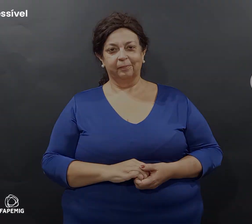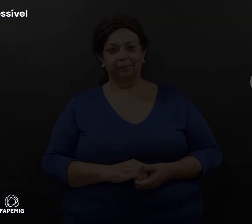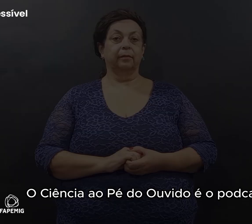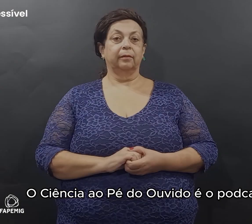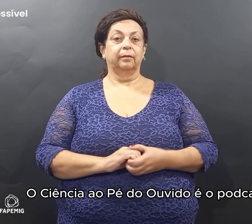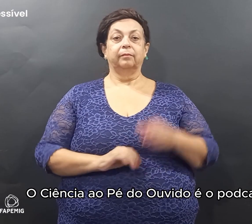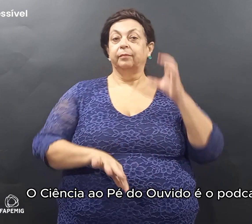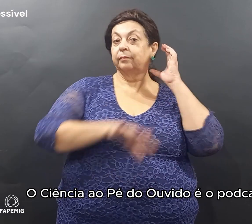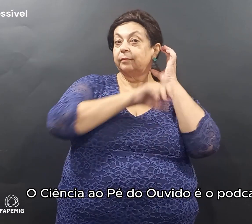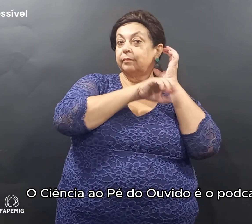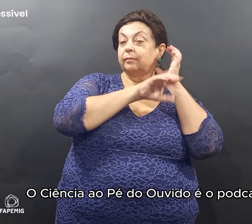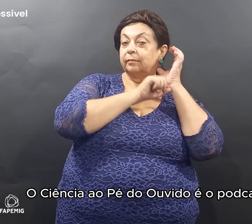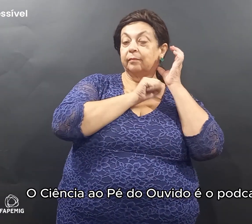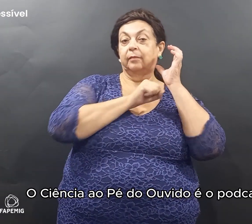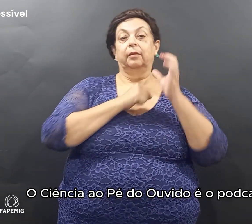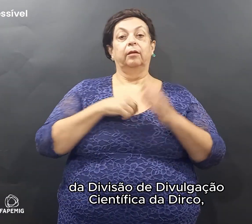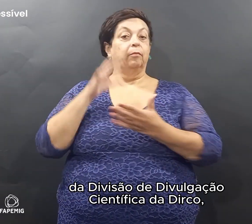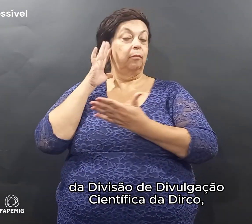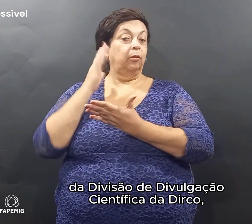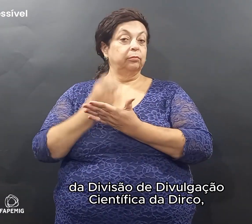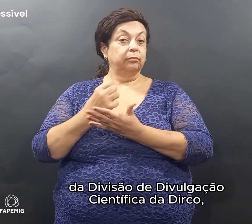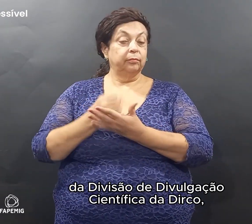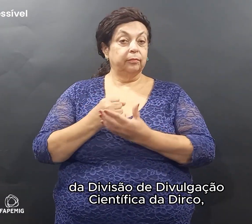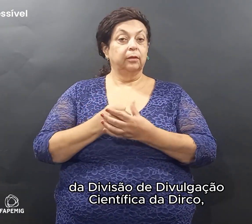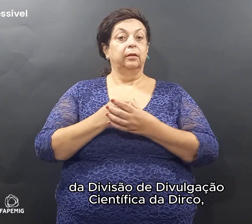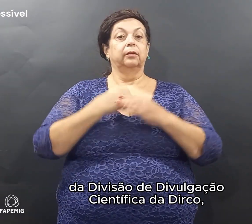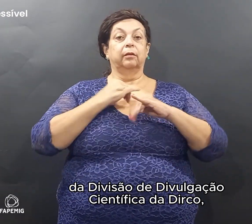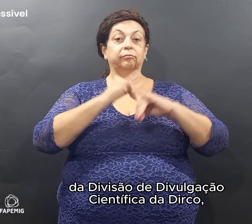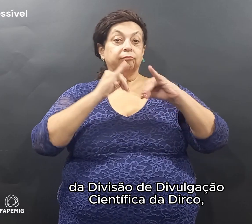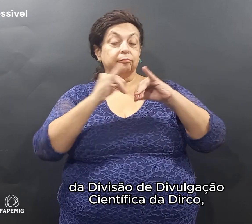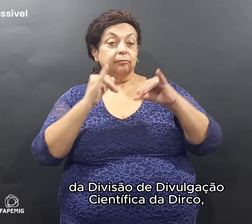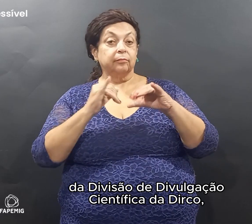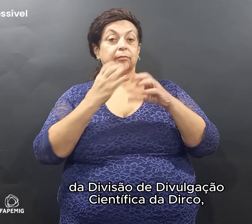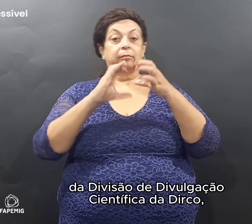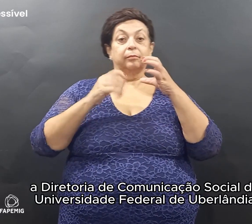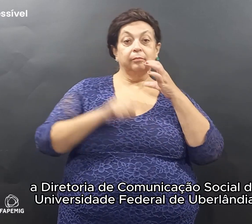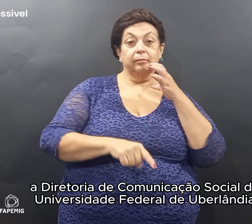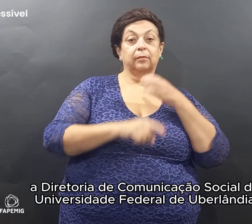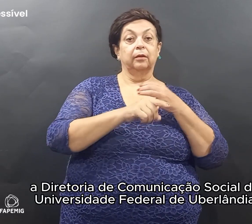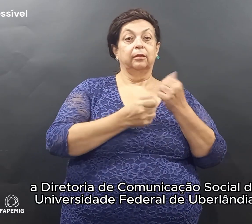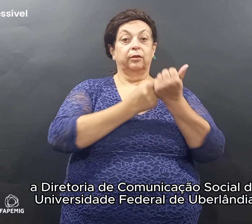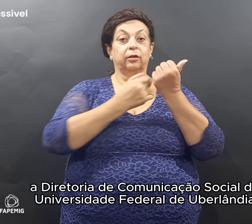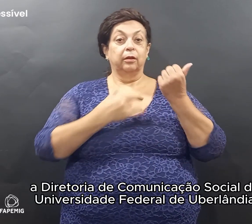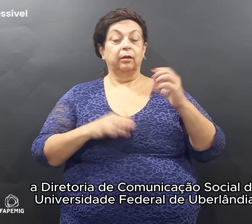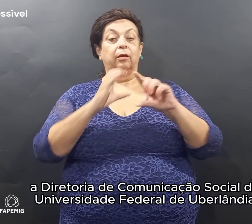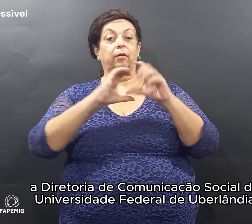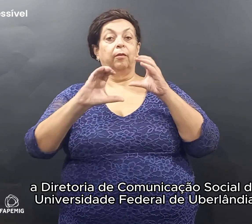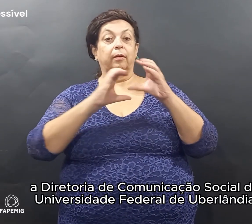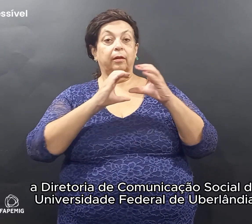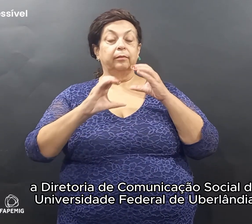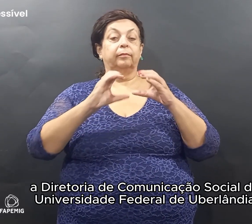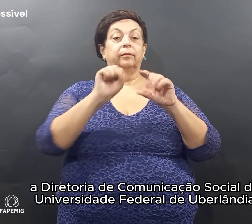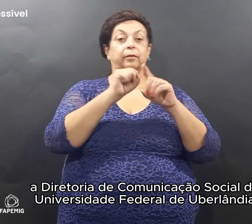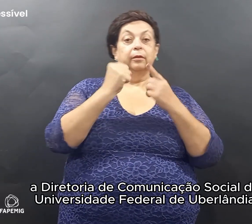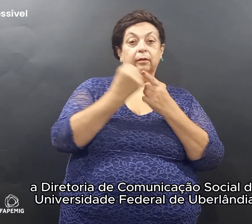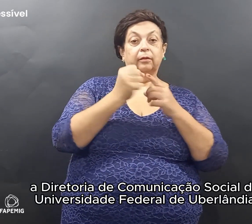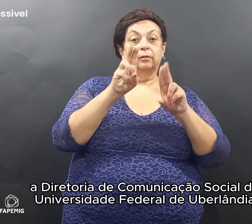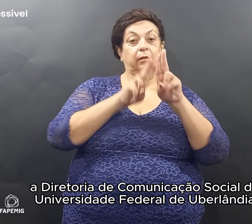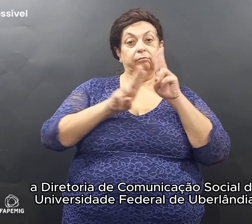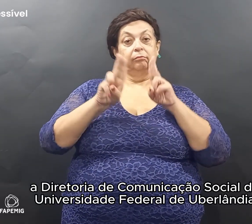O Ciência ao Pé do Ouvido é o podcast da Divisão de Divulgação Científica da DIRCO, a Diretoria de Comunicação Social da Universidade Federal de